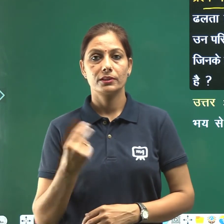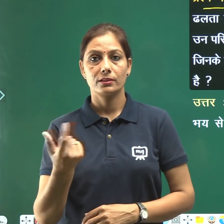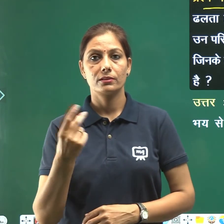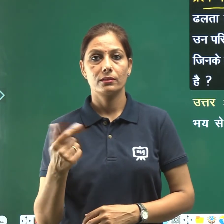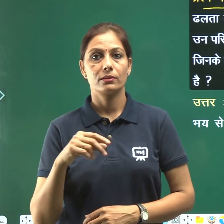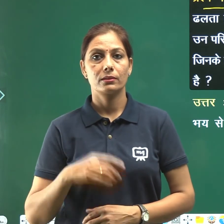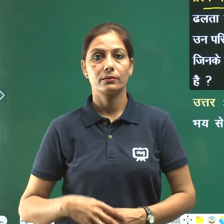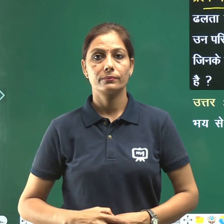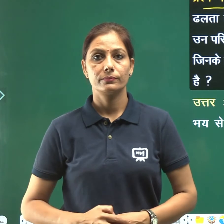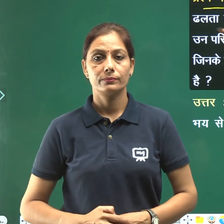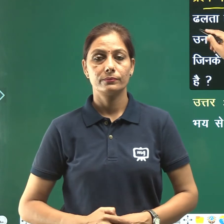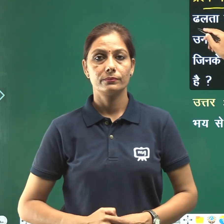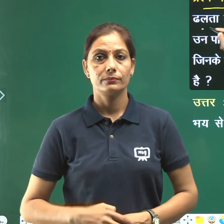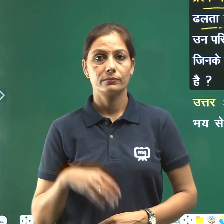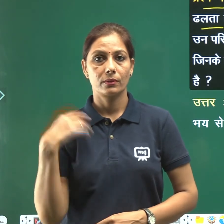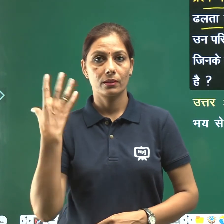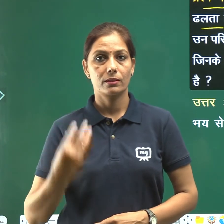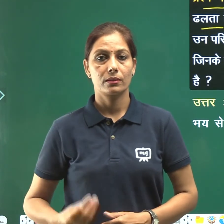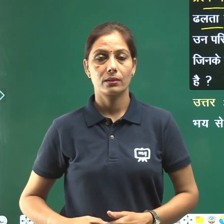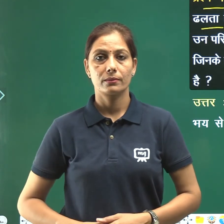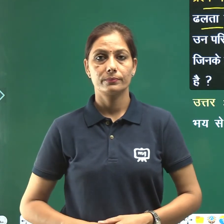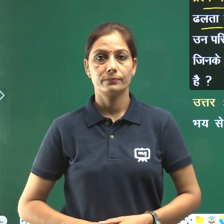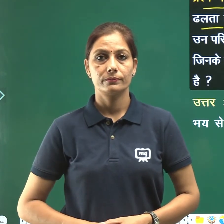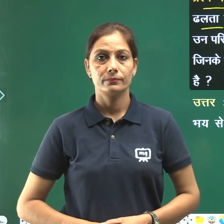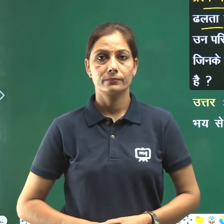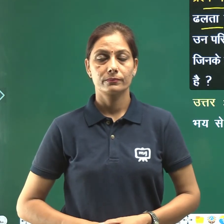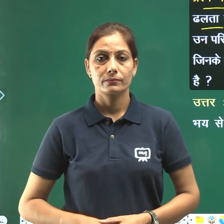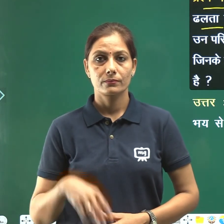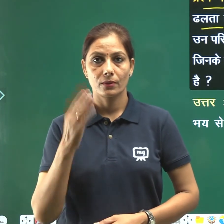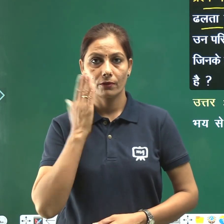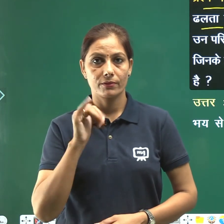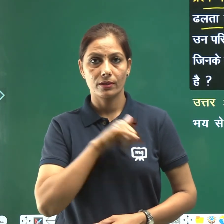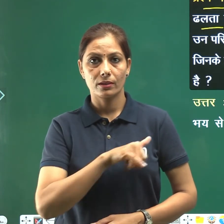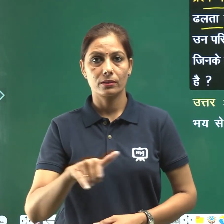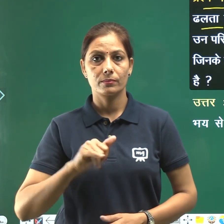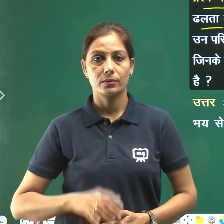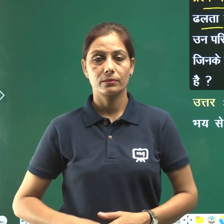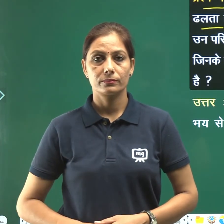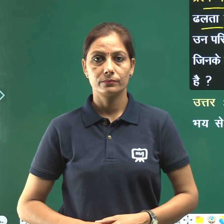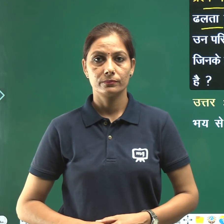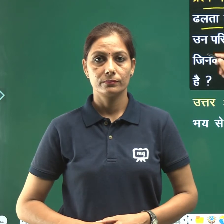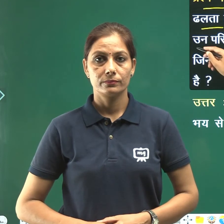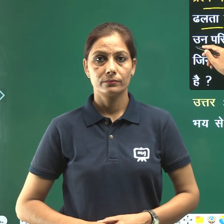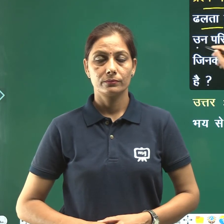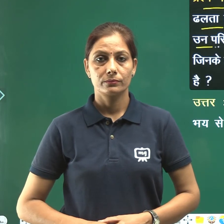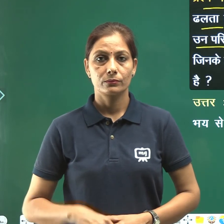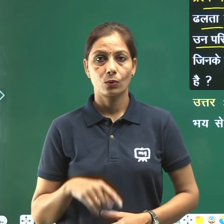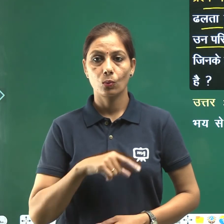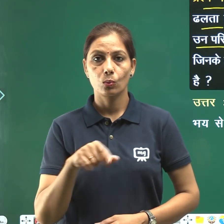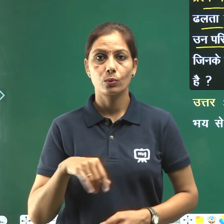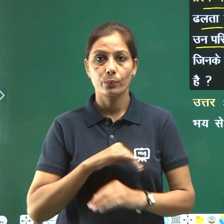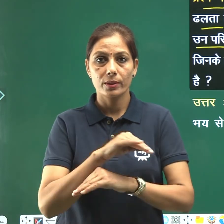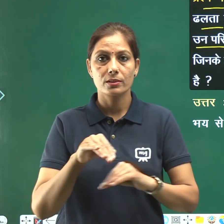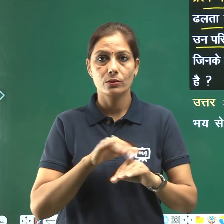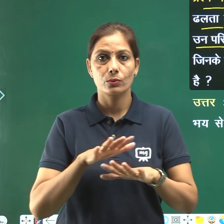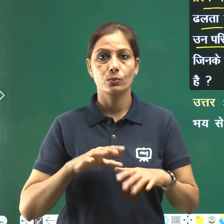जल्दी जल्दी ढलता है कविता के आधार पर उन परिस्थितियों को